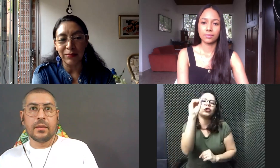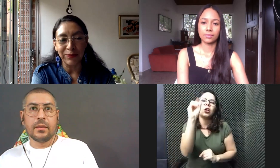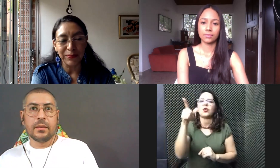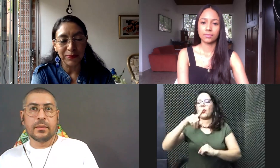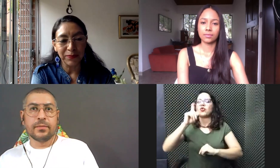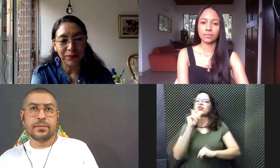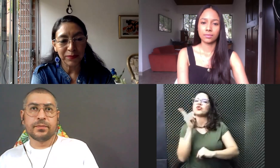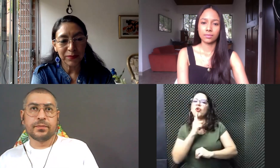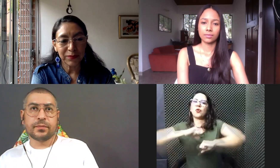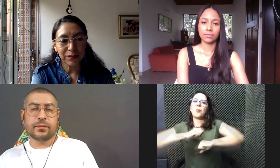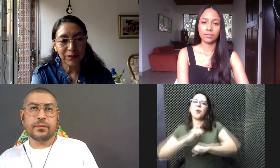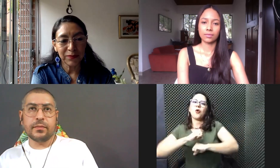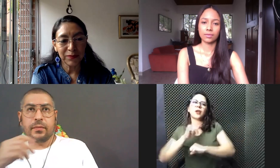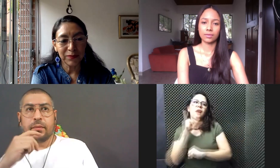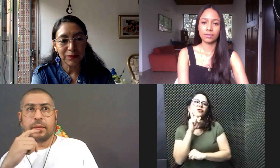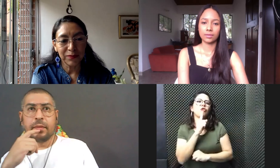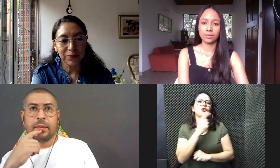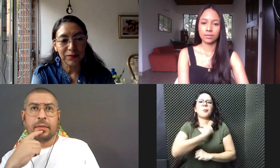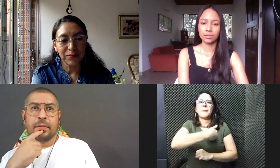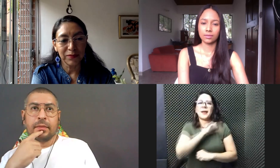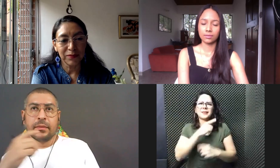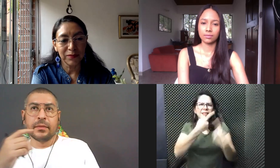paisa.